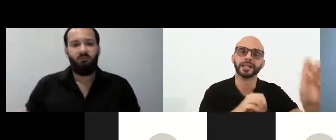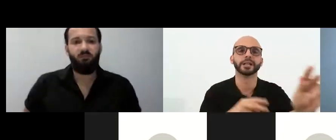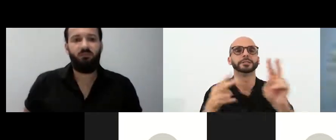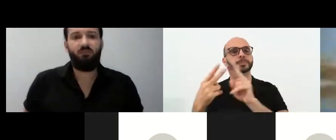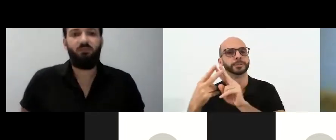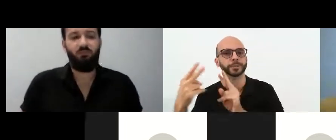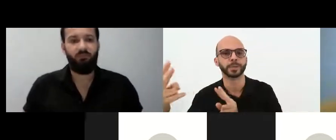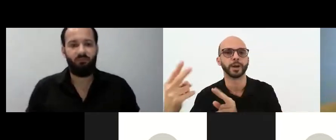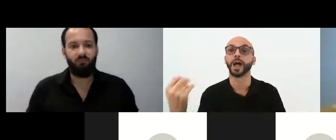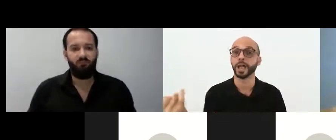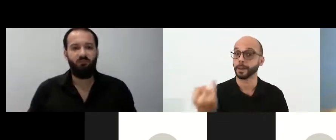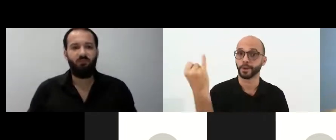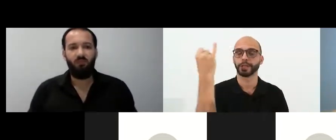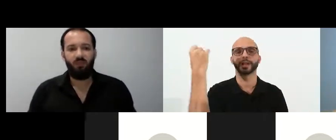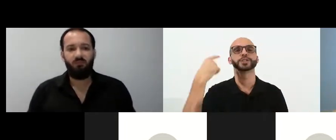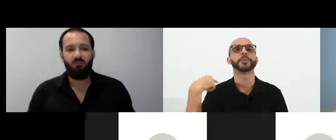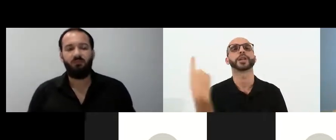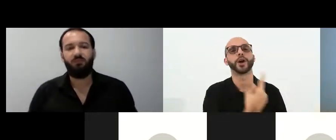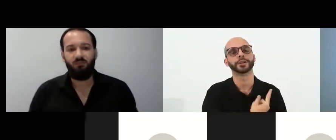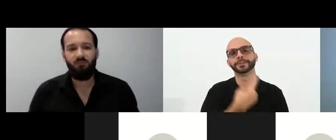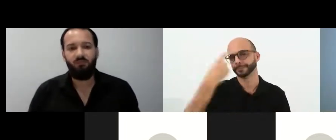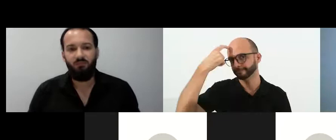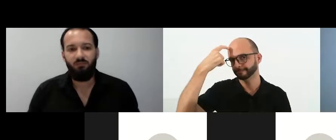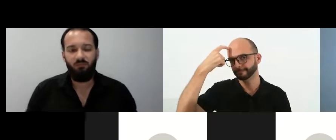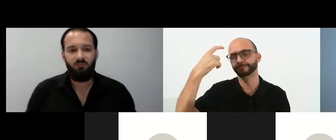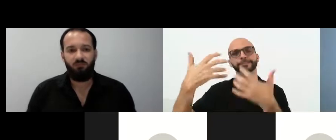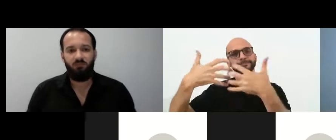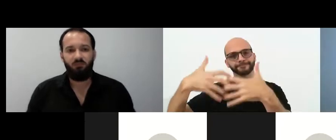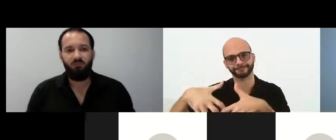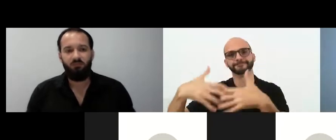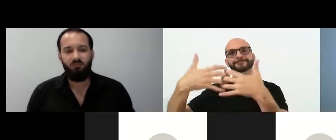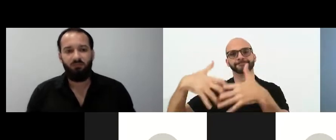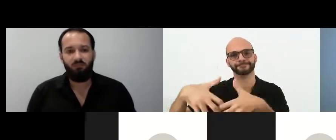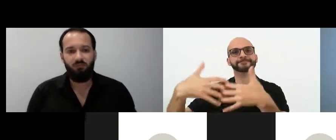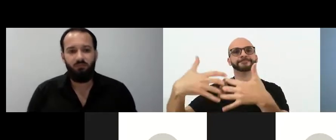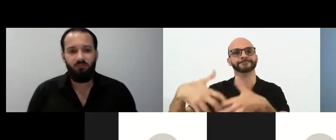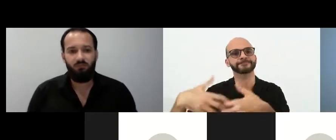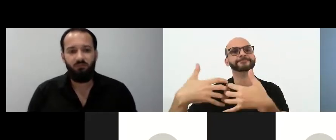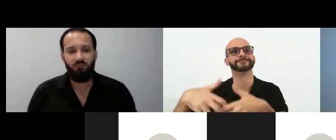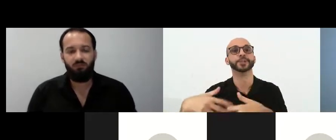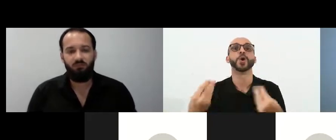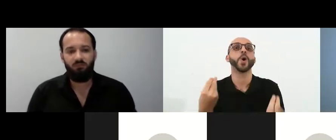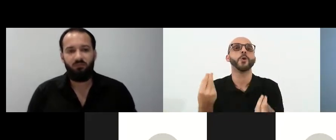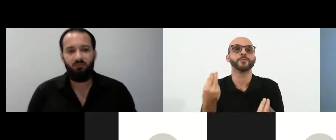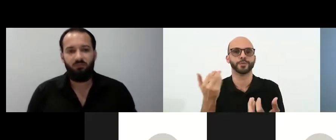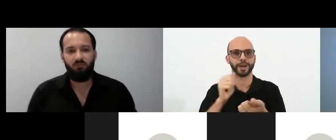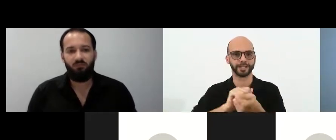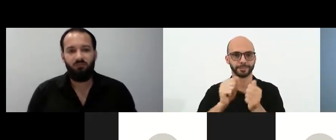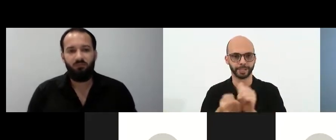nosso diálogo aqui é sobre esse processo de remoto, EAD, para nós podermos refletirmos sobre essa